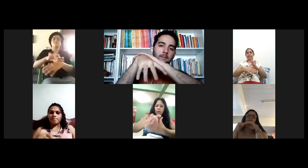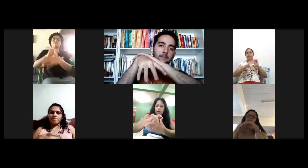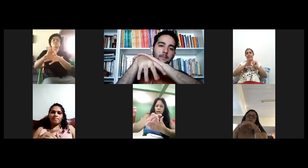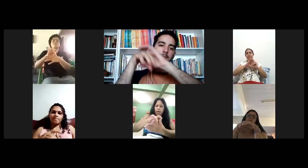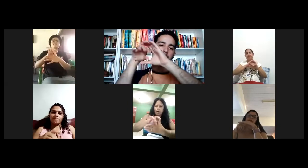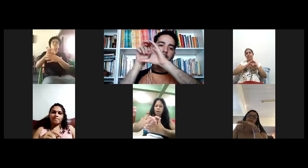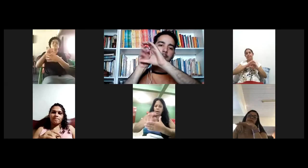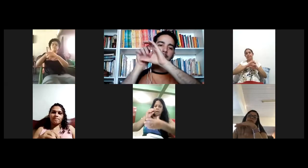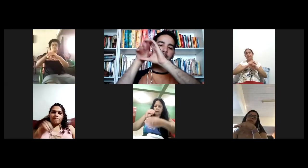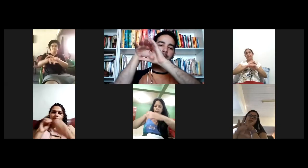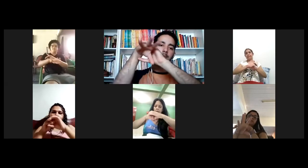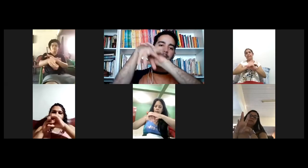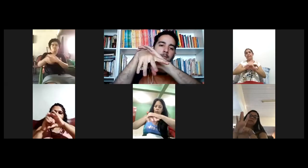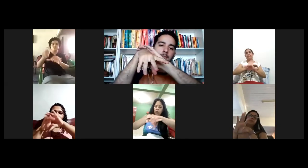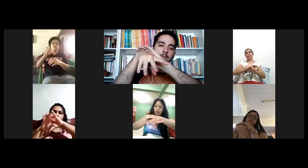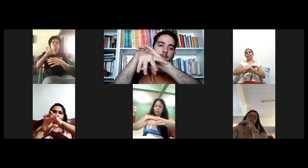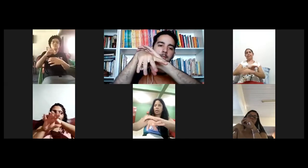moída.